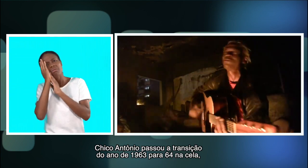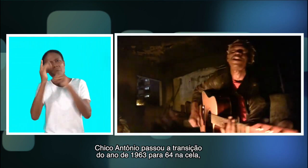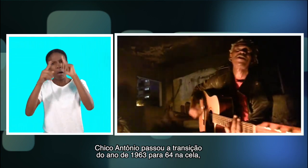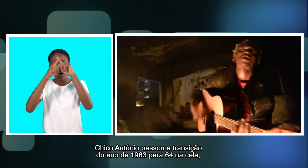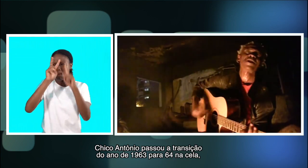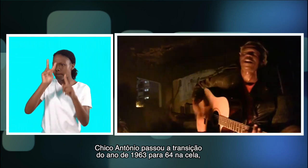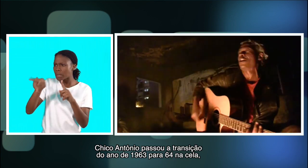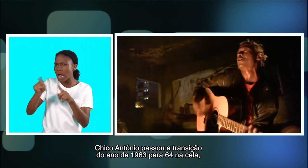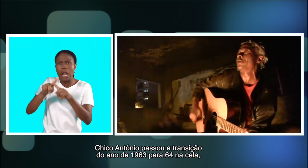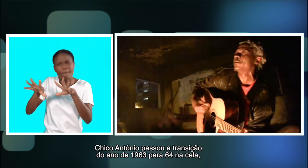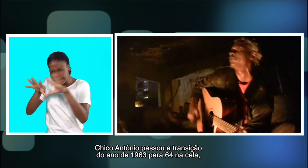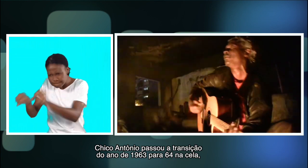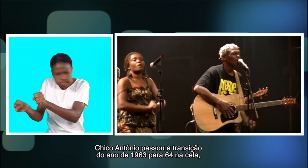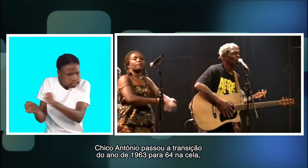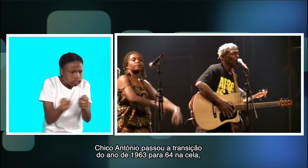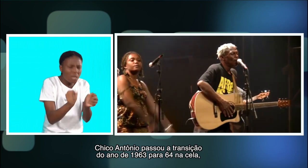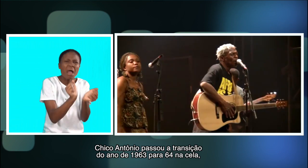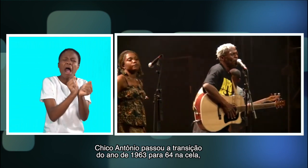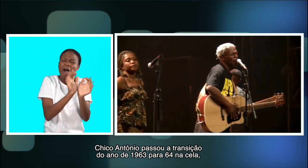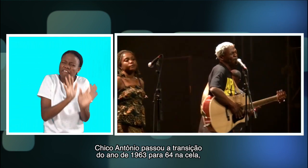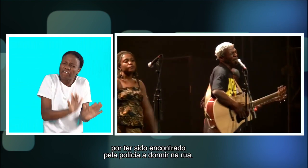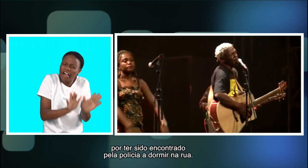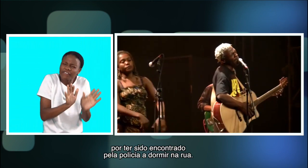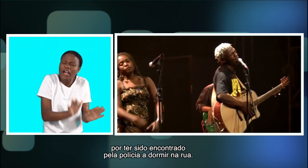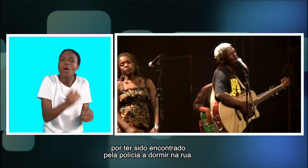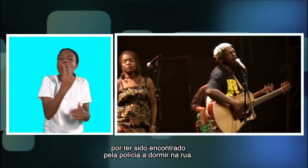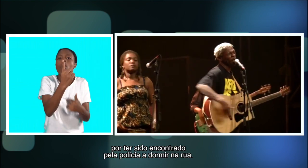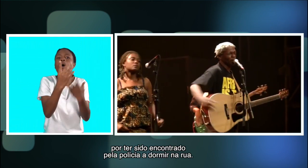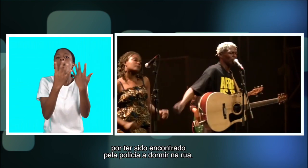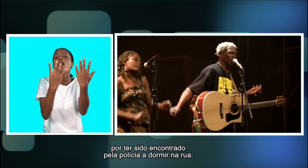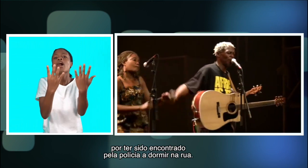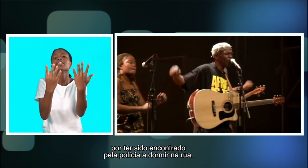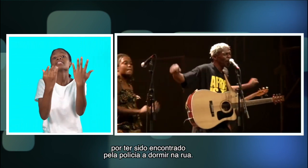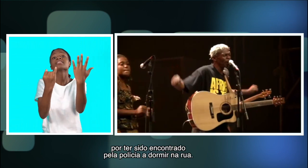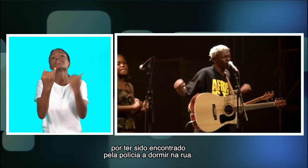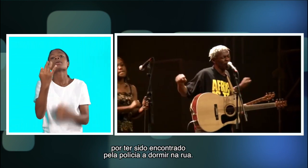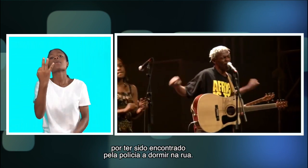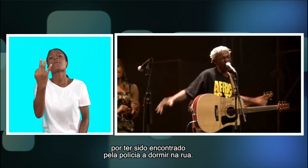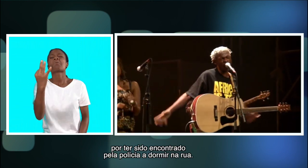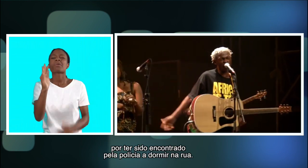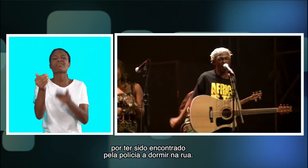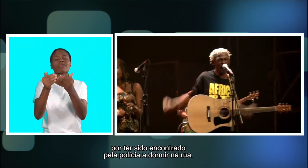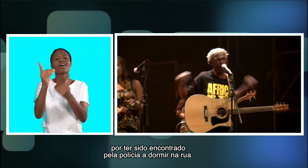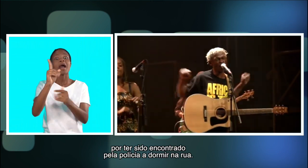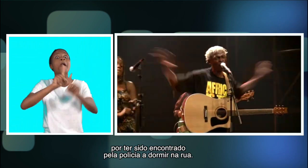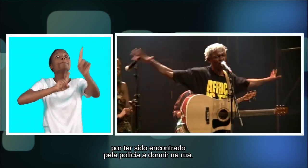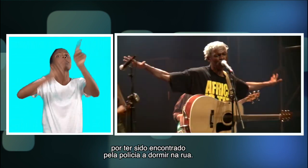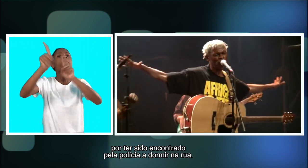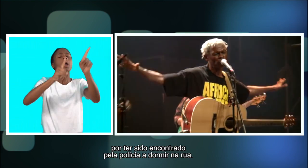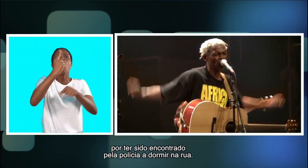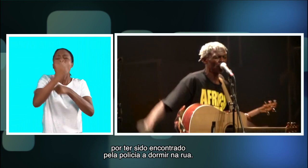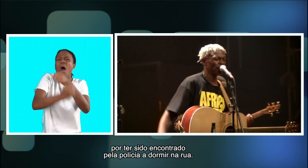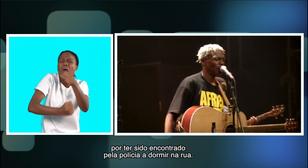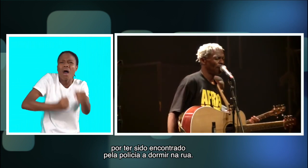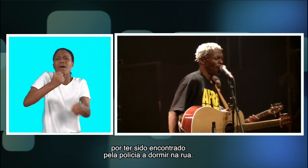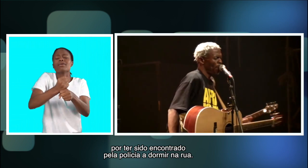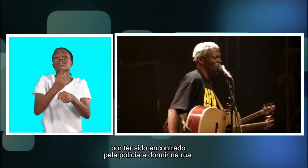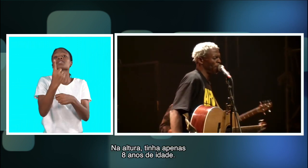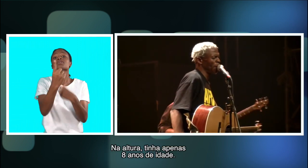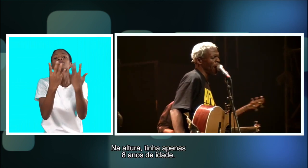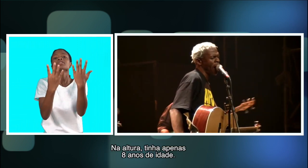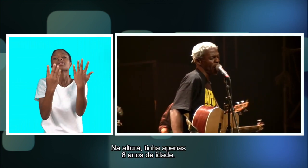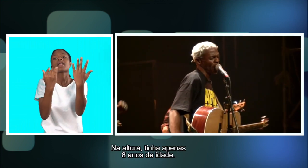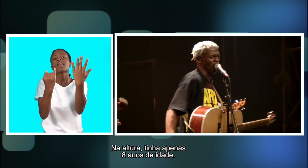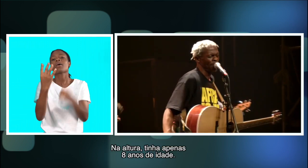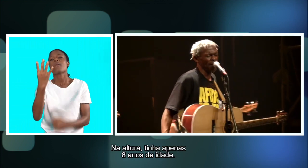para 1964 na cela, por ter sido encontrado pela Felícia a dormir na rua.